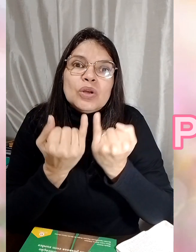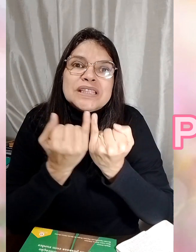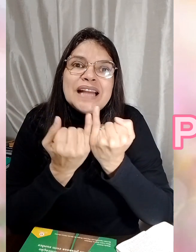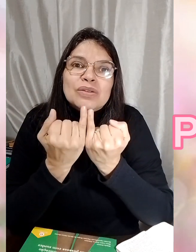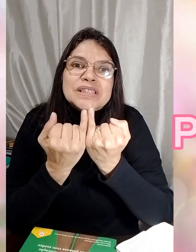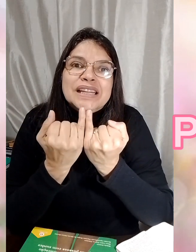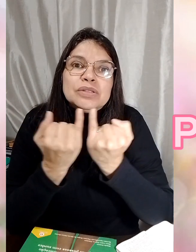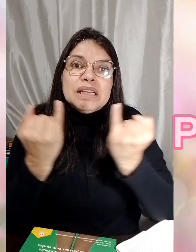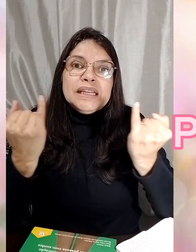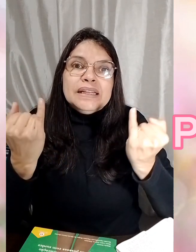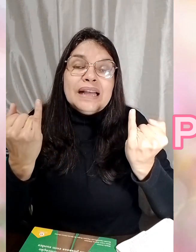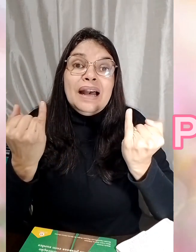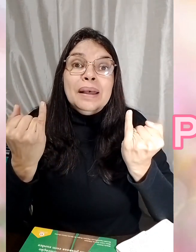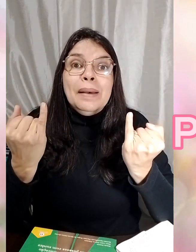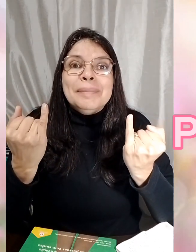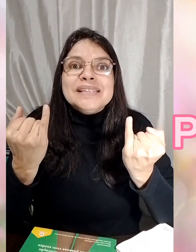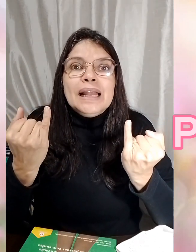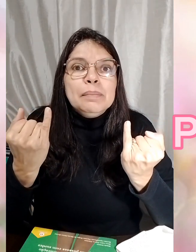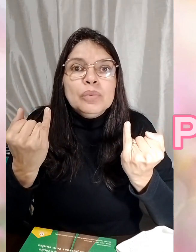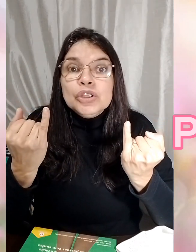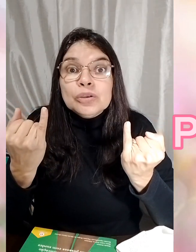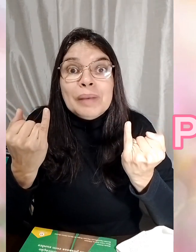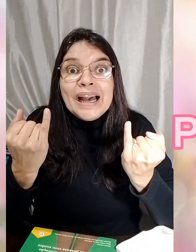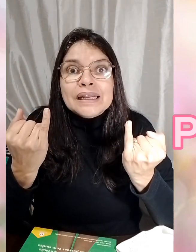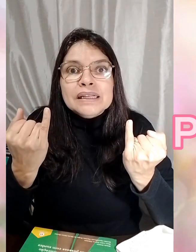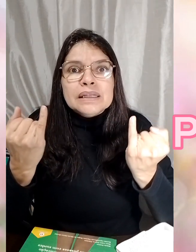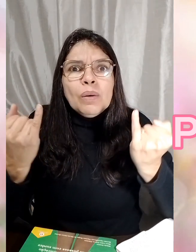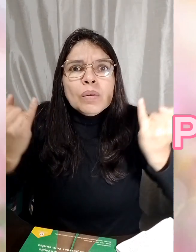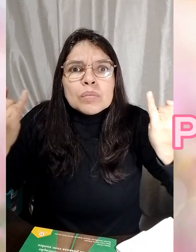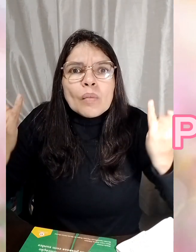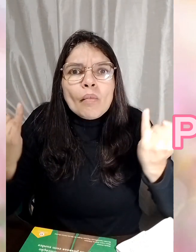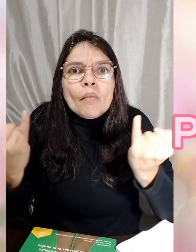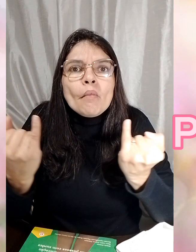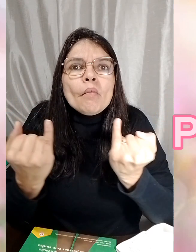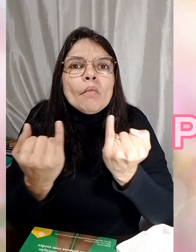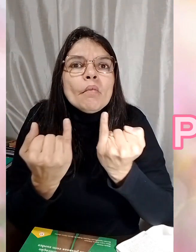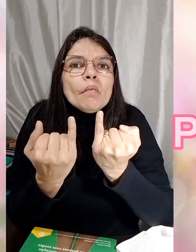preciso encostar os dedos aqui, tá? Mas ela é muito magra, então,